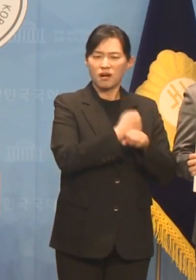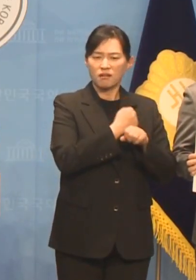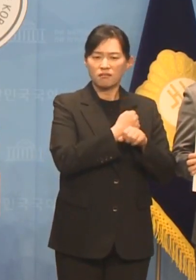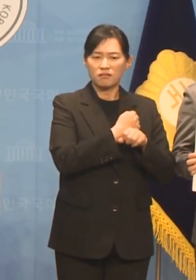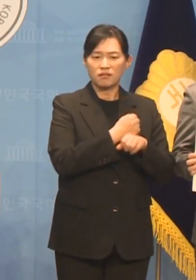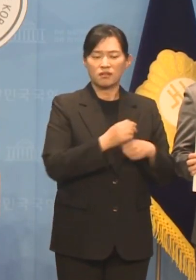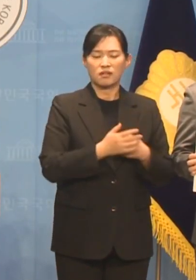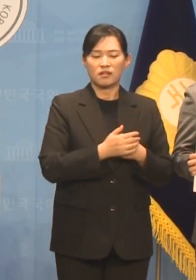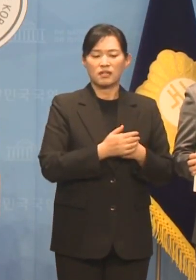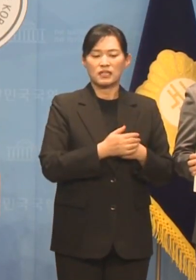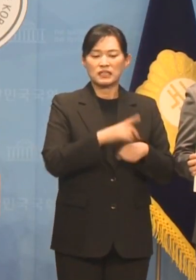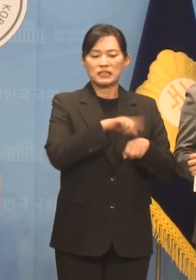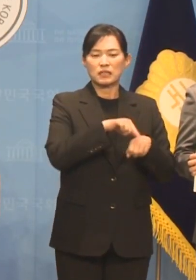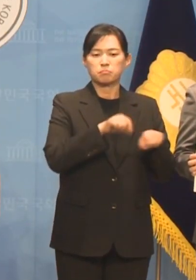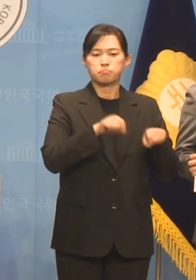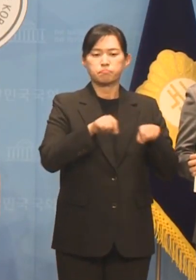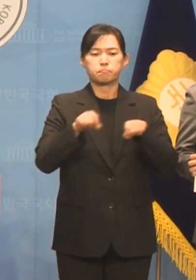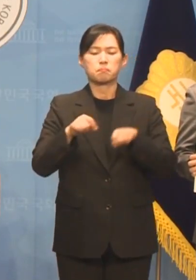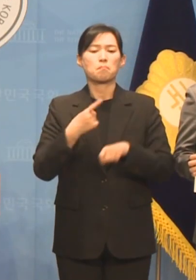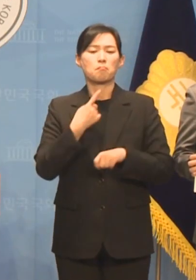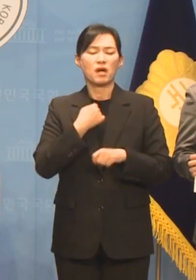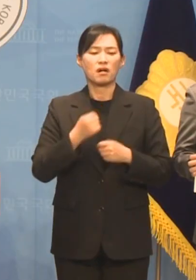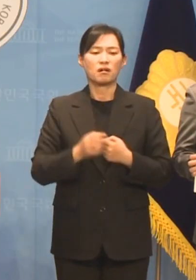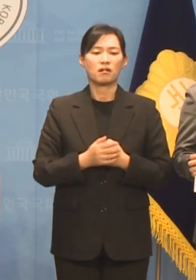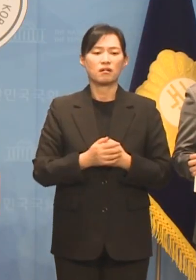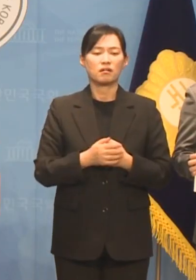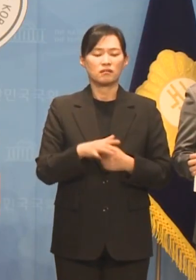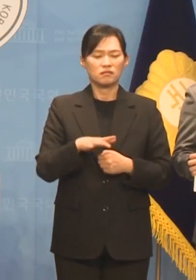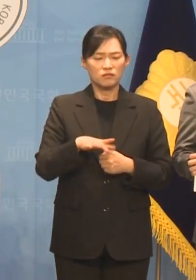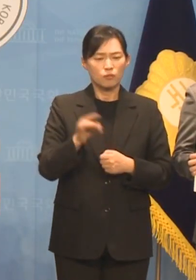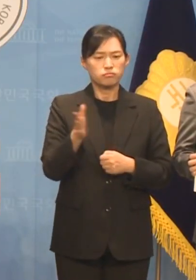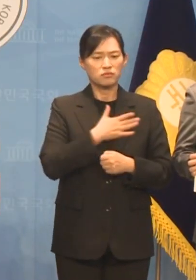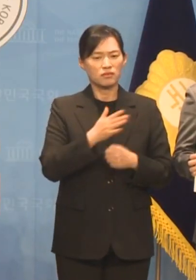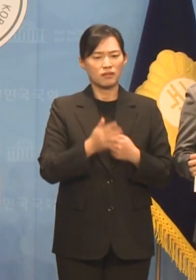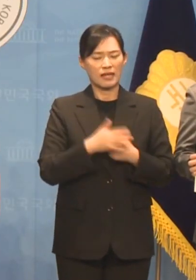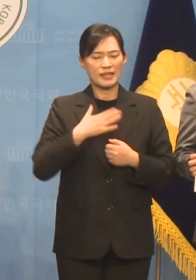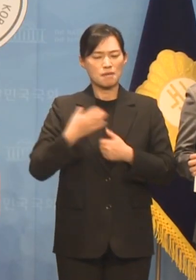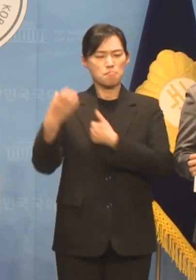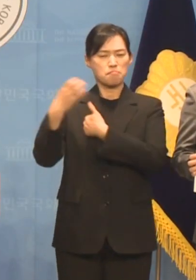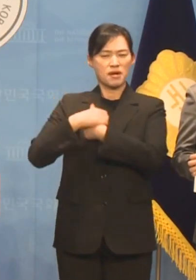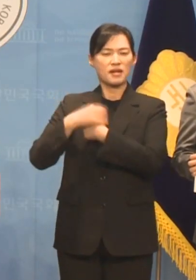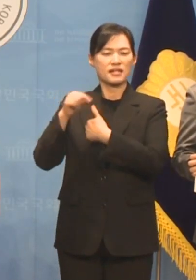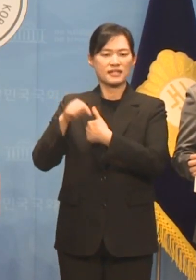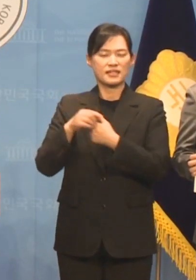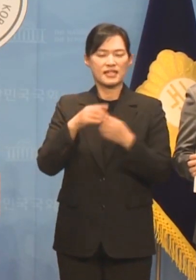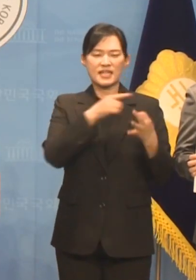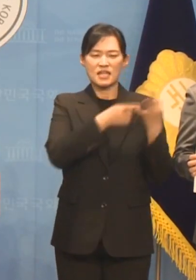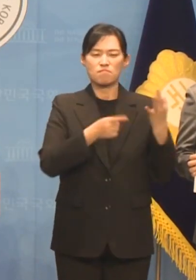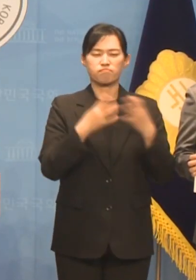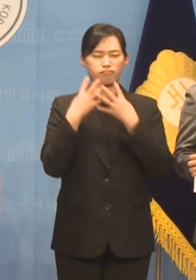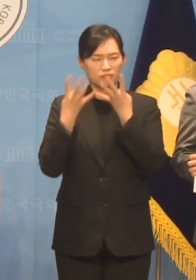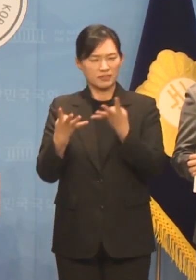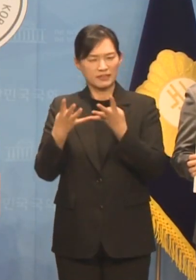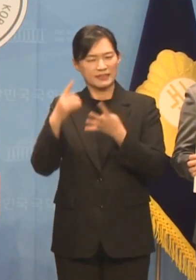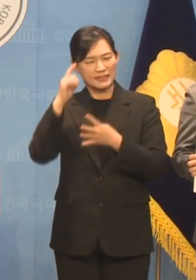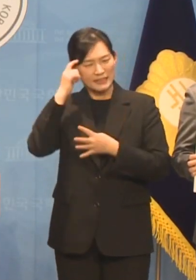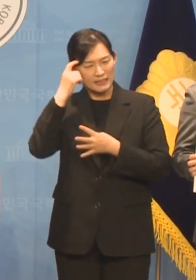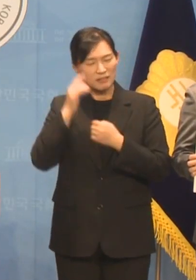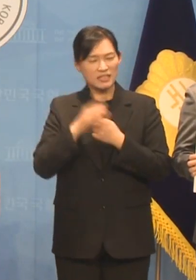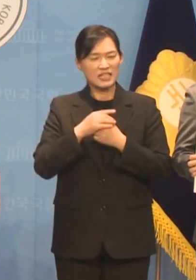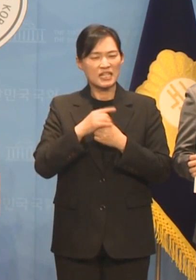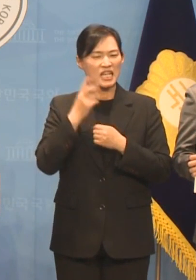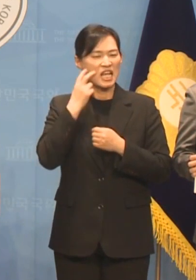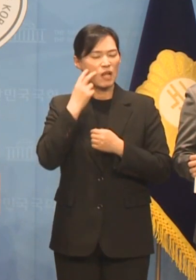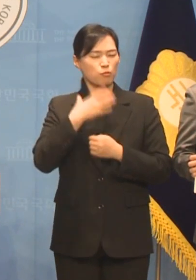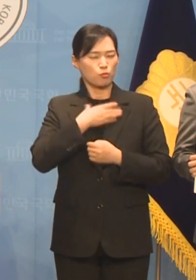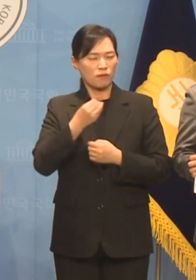구속기간을 하루 반이나 도과시켰다. 애초에 자신을 임명해준 윤석열을 풀어줄 결심으로 일부러